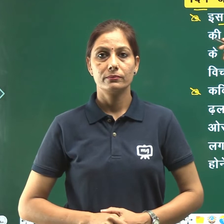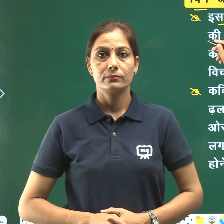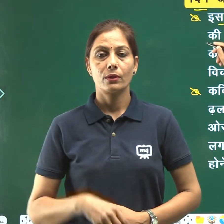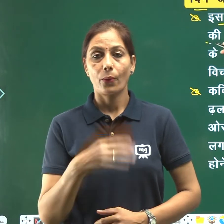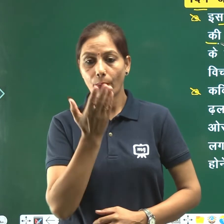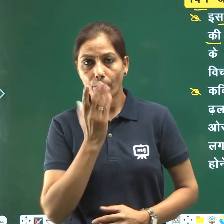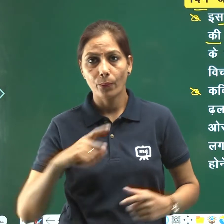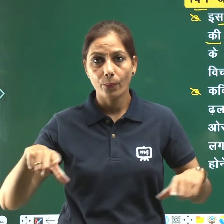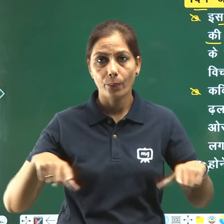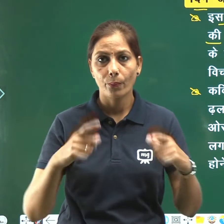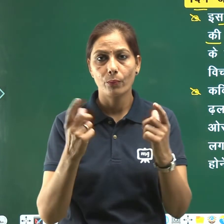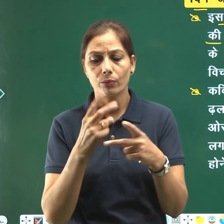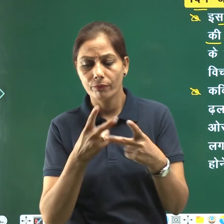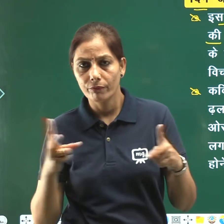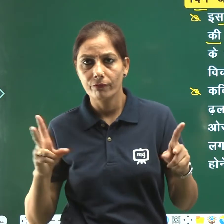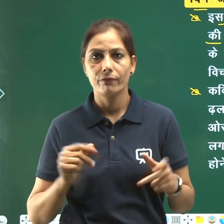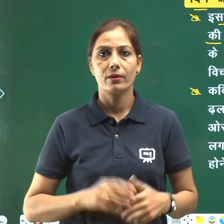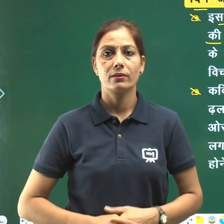की